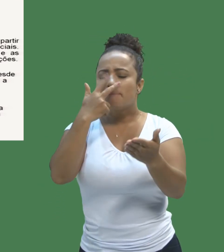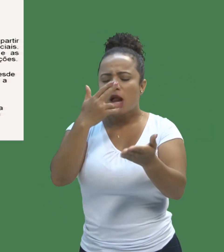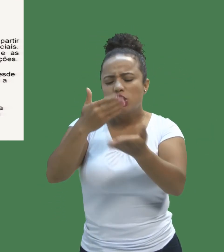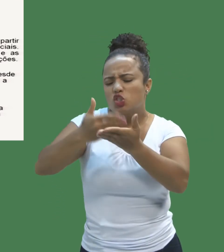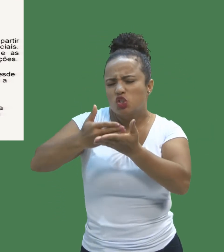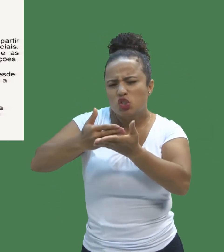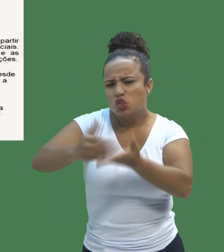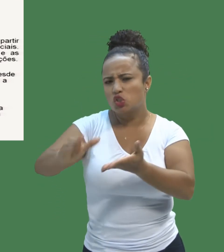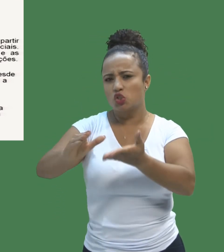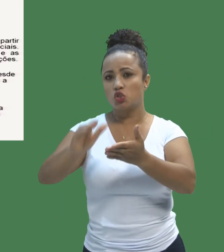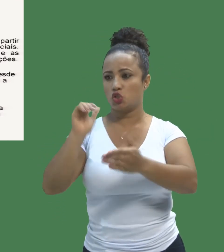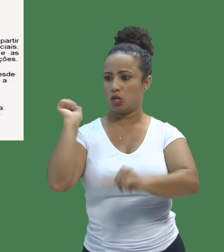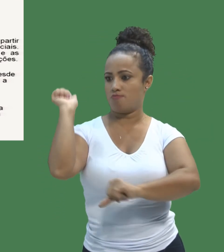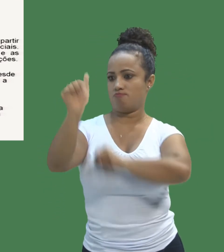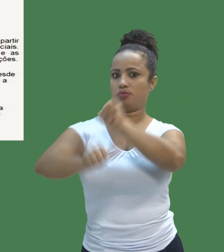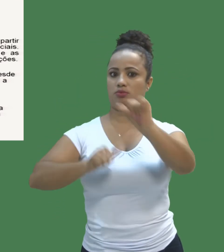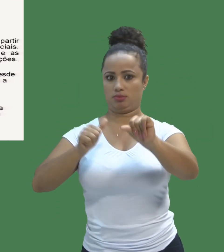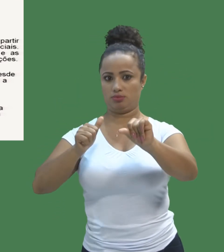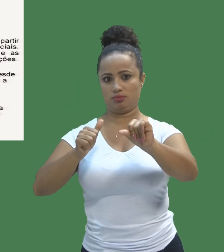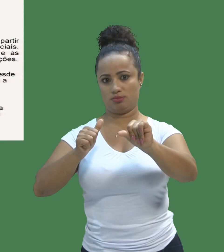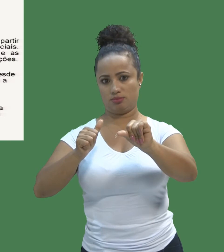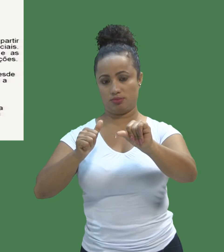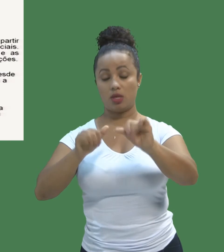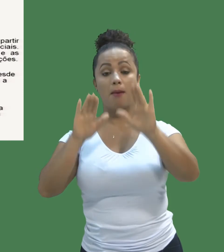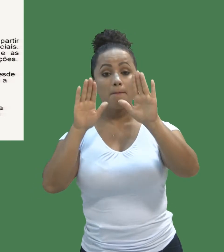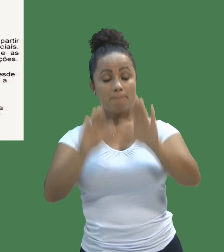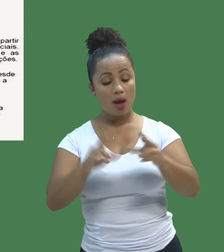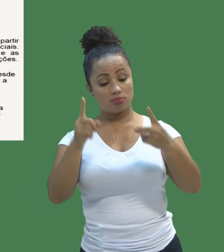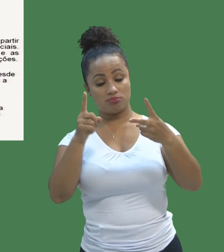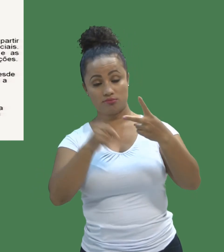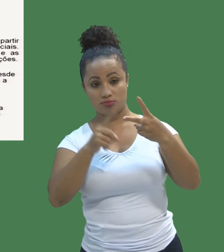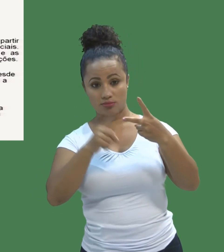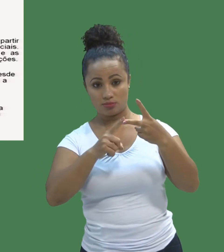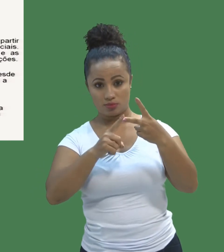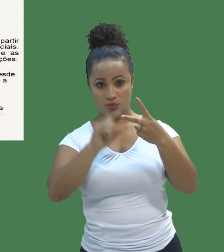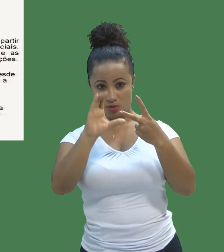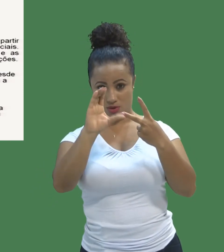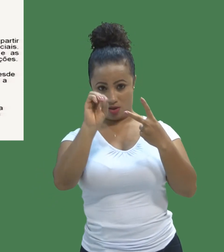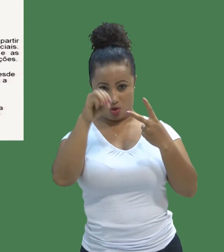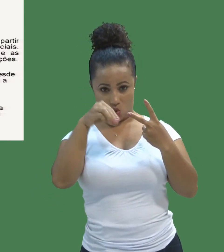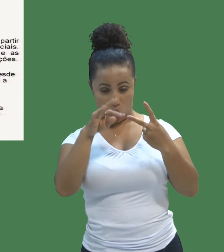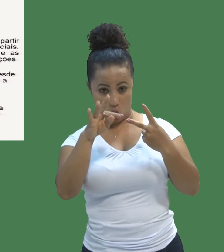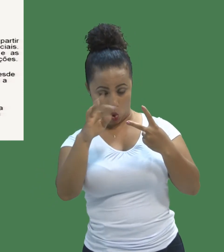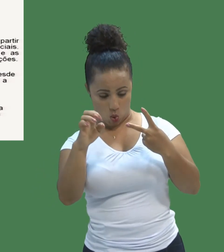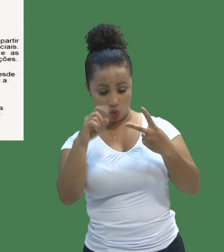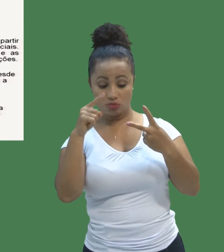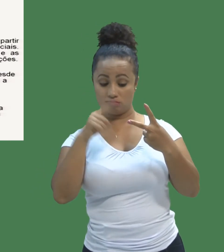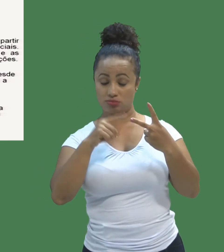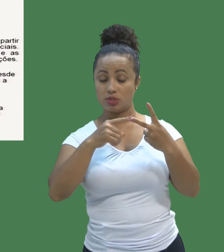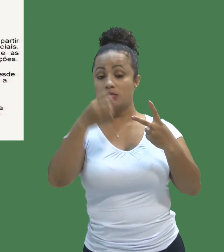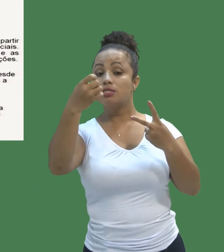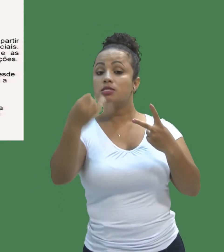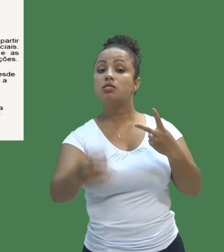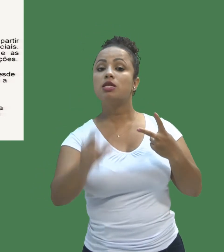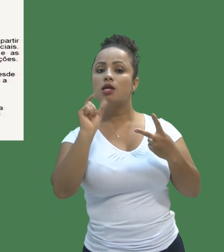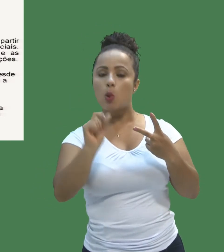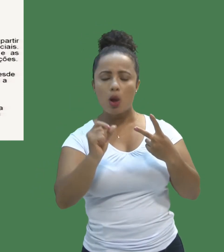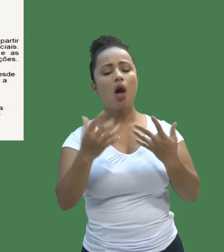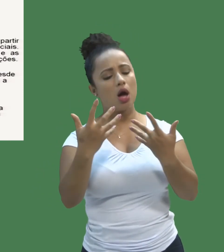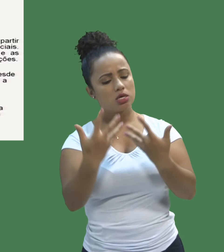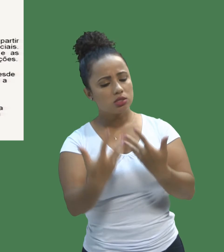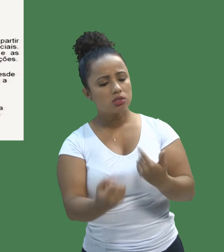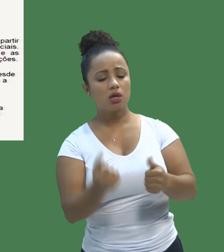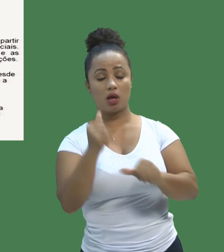a necessidade de revoluções. Já o conservador Auguste Comte admitia